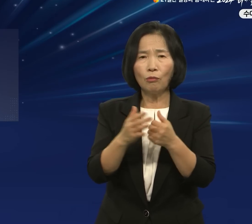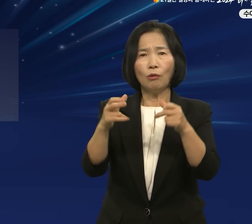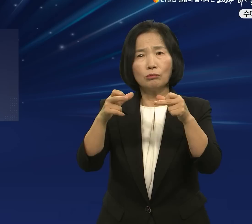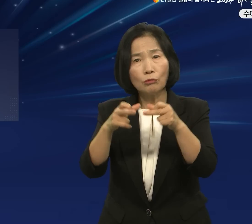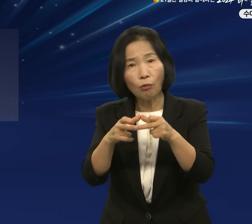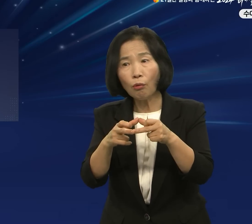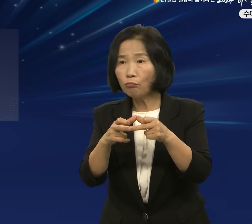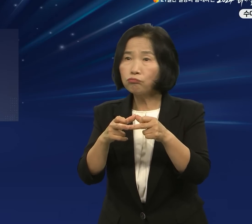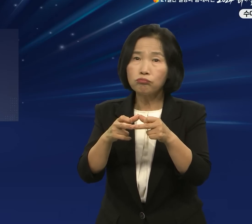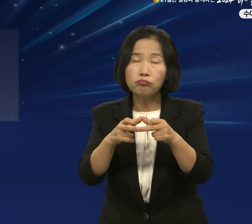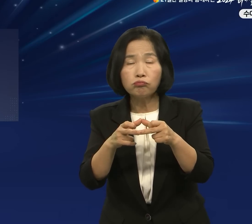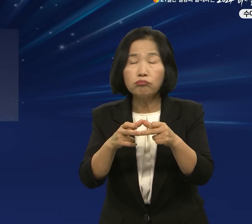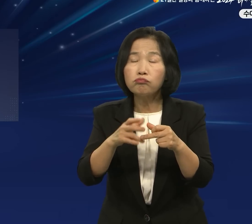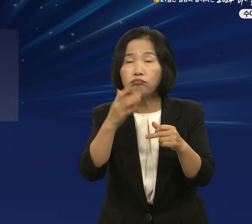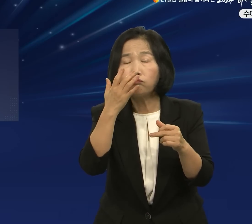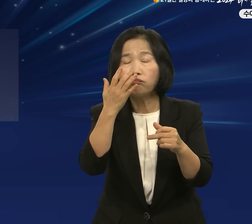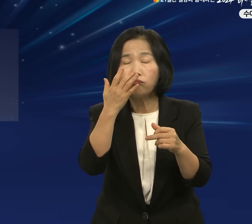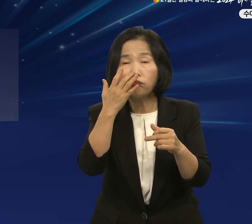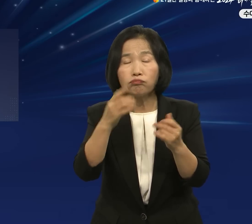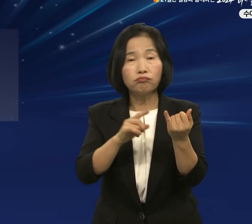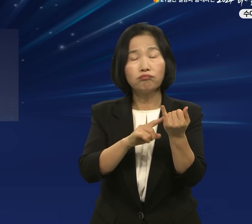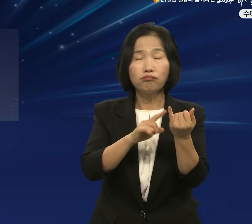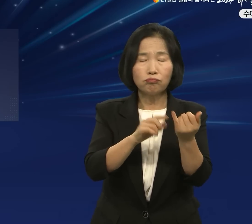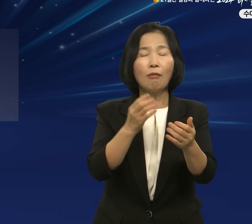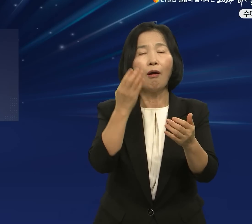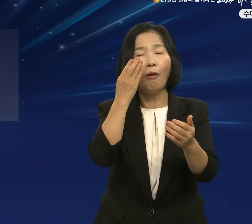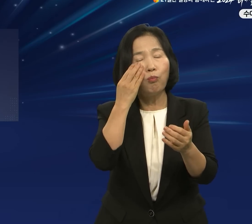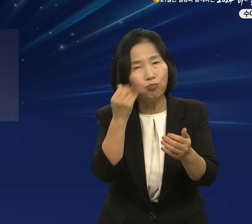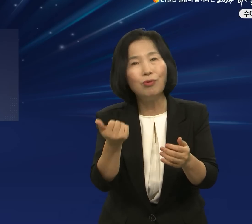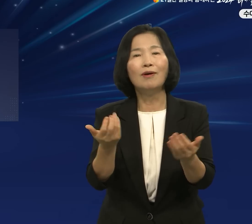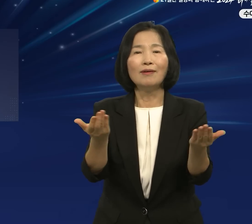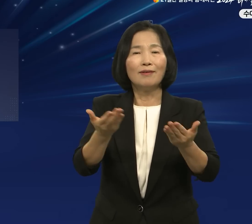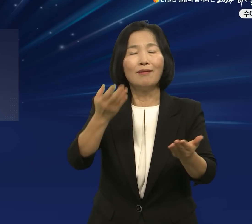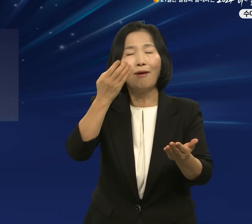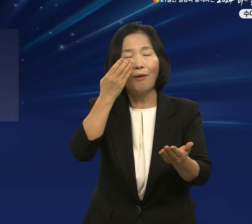냄새의 불편이 전혀 없는 사람입니다.